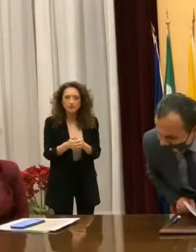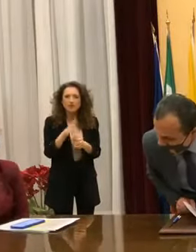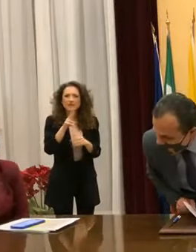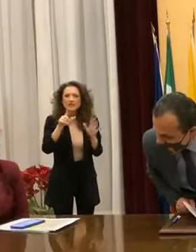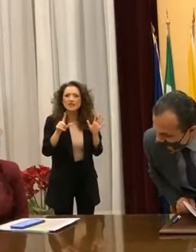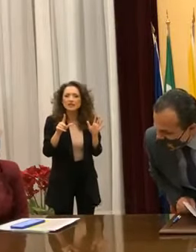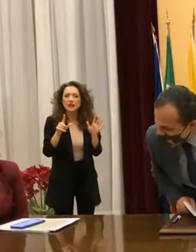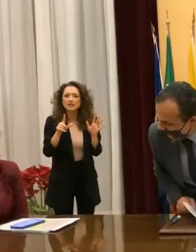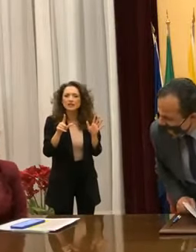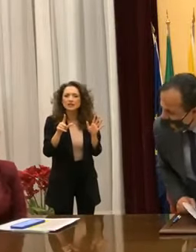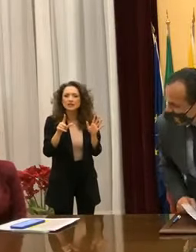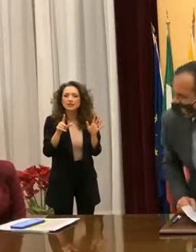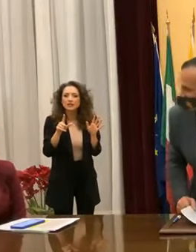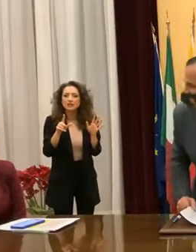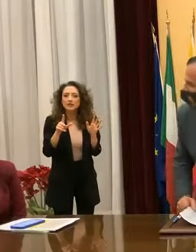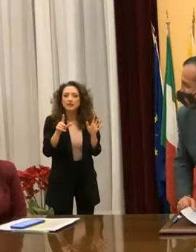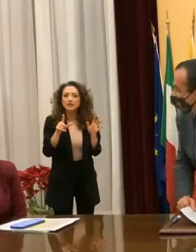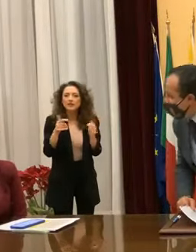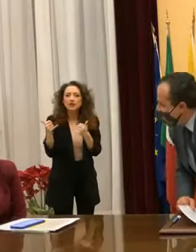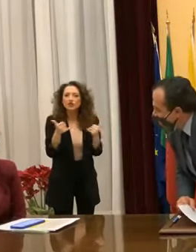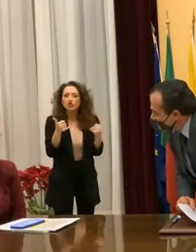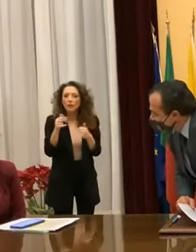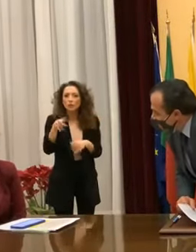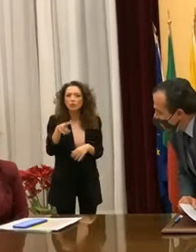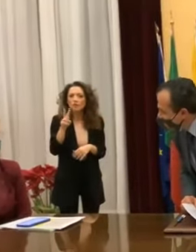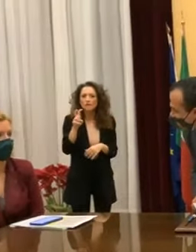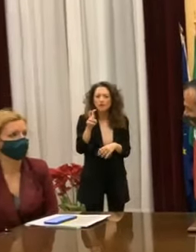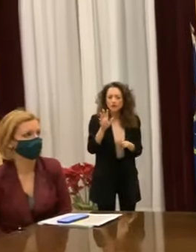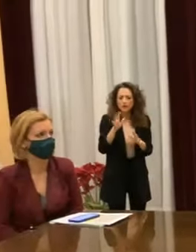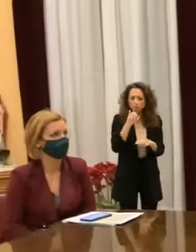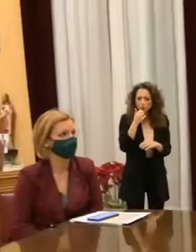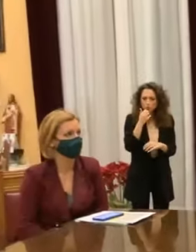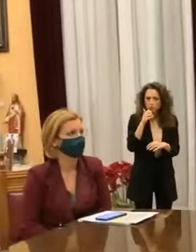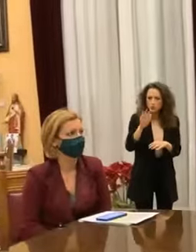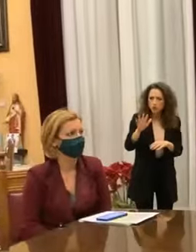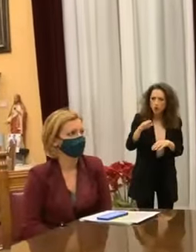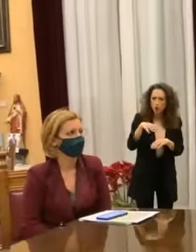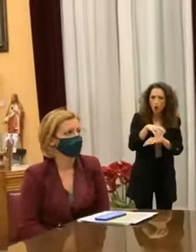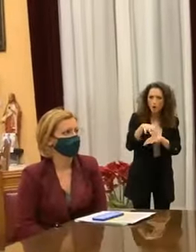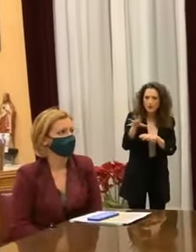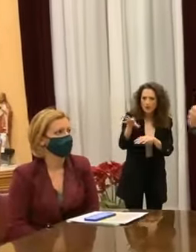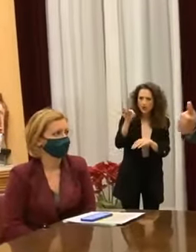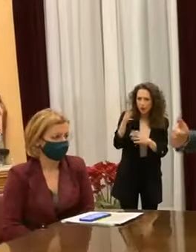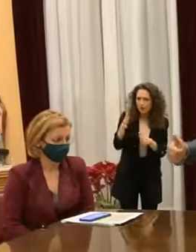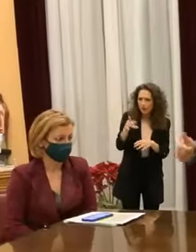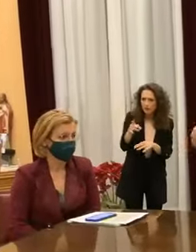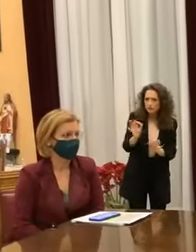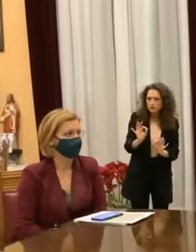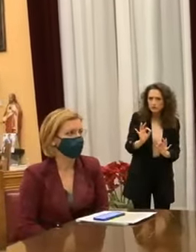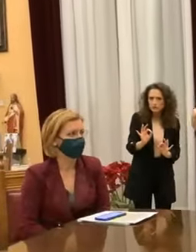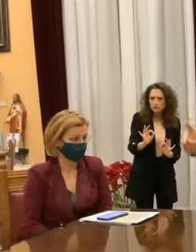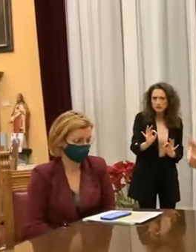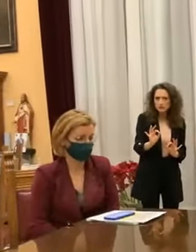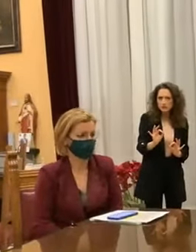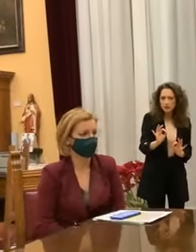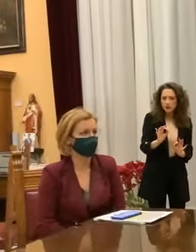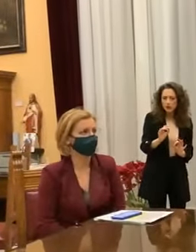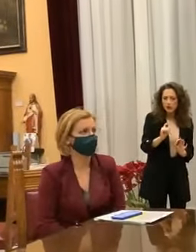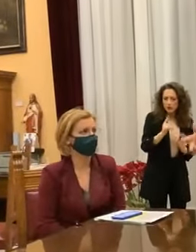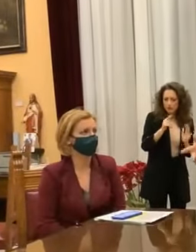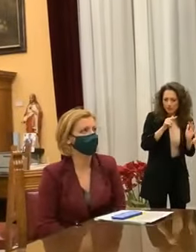il commissario? Non è stato nominato il commissario. Sono passate la prima settimana, la seconda settimana, la